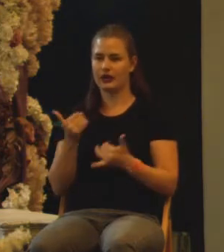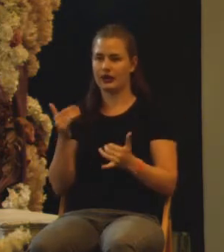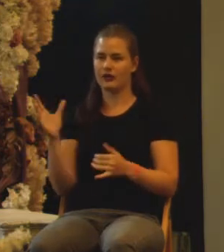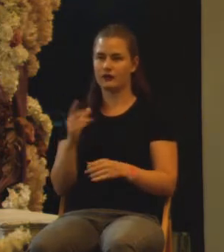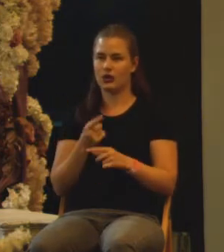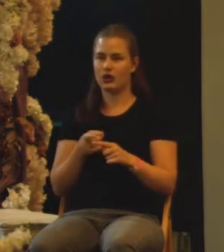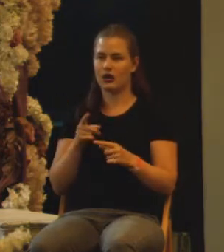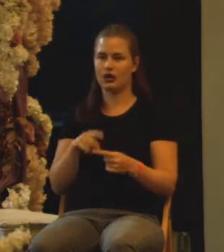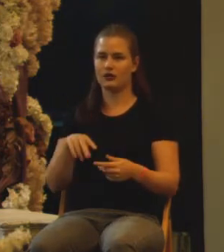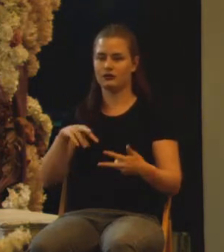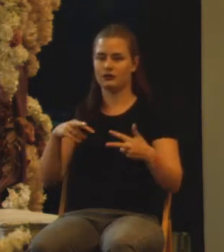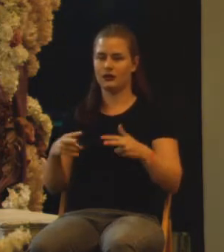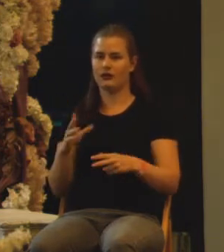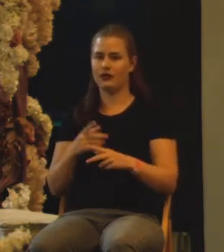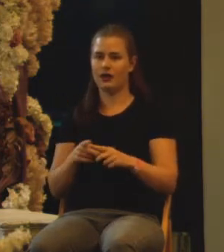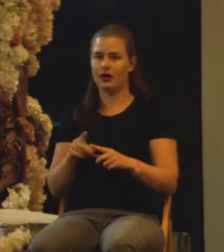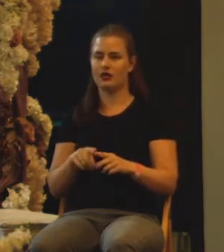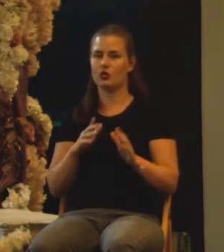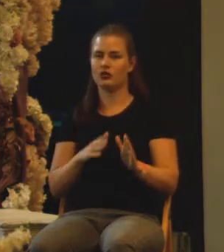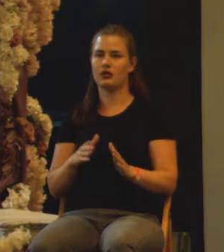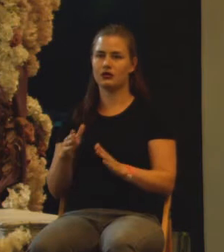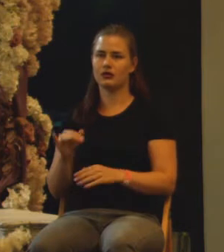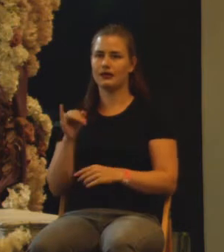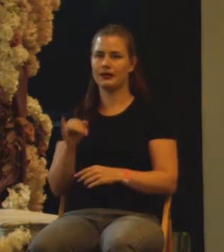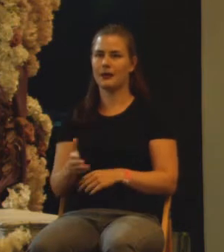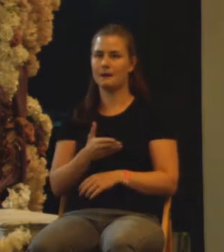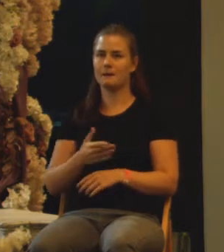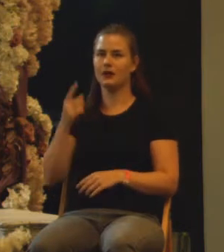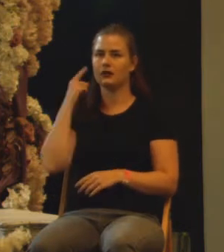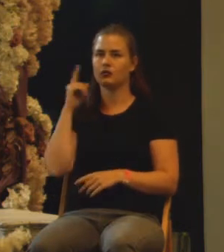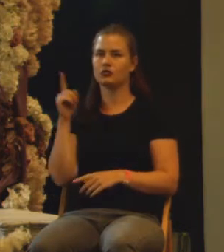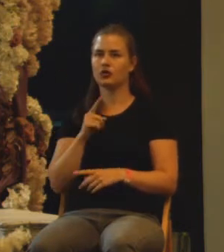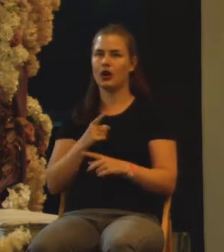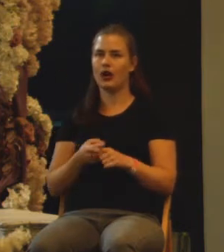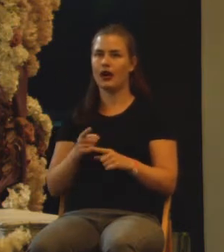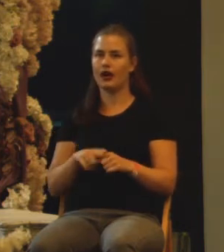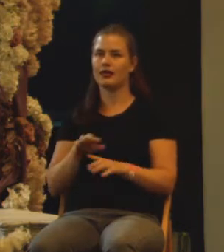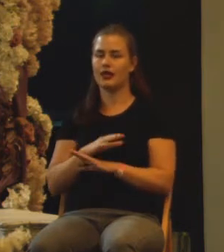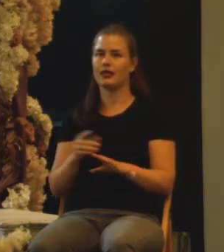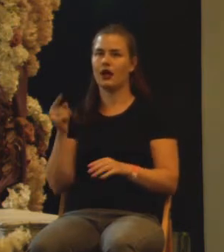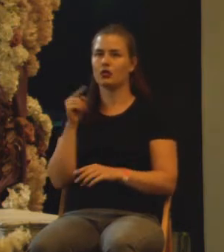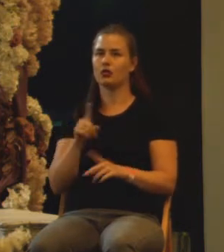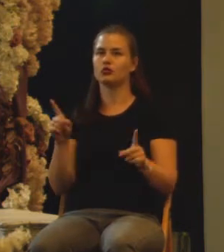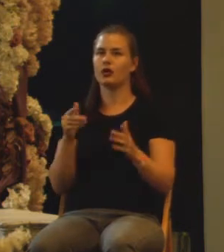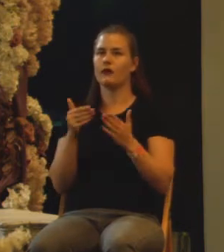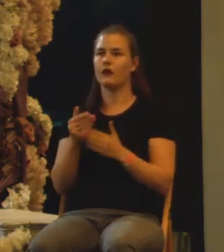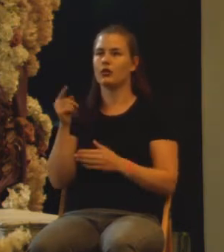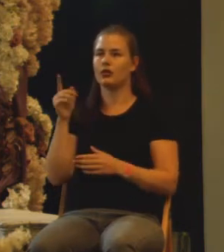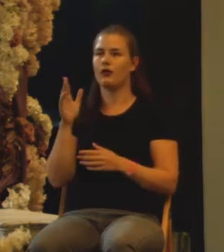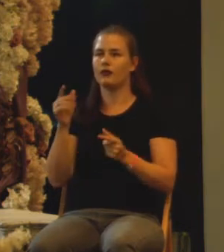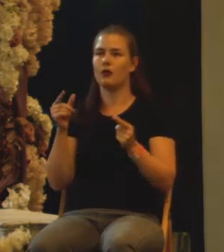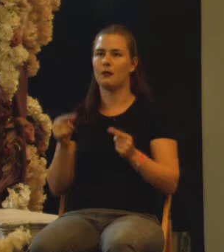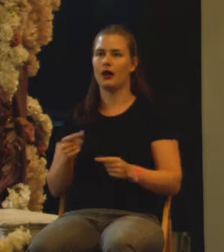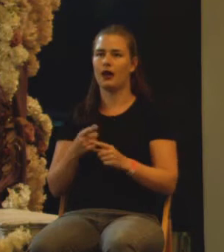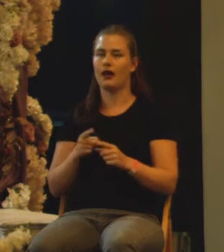это выворачивают вот в эту раскладку. И мы думаем, что типа это не то, что вот там в упаковке. Это